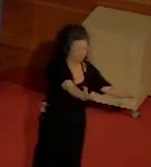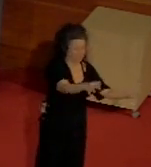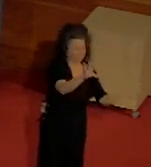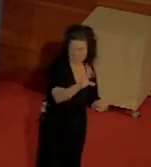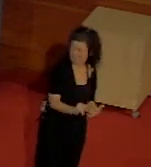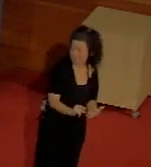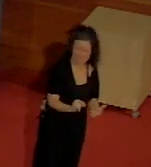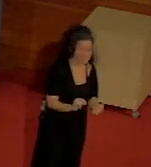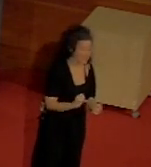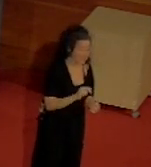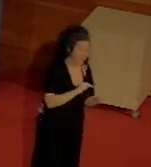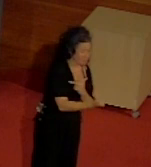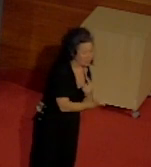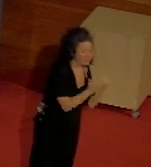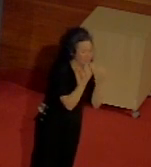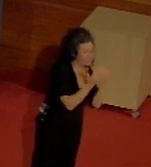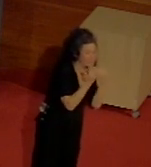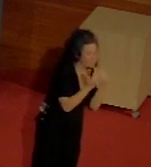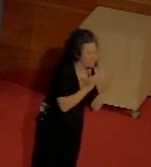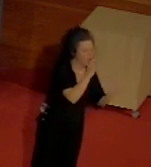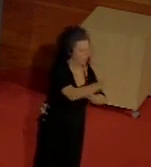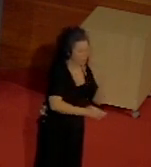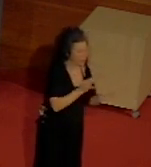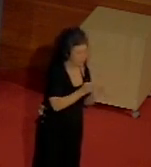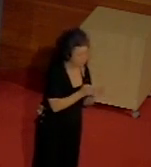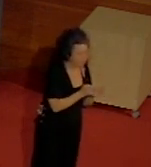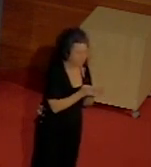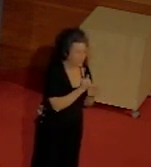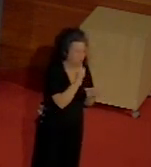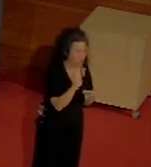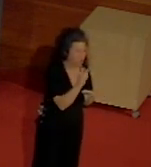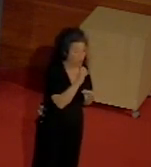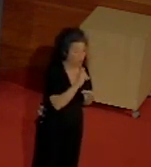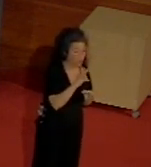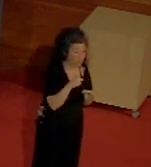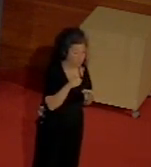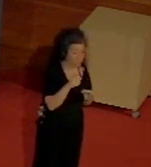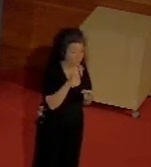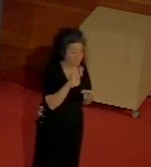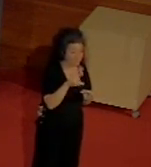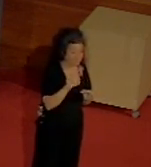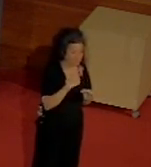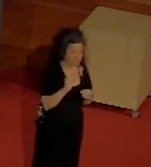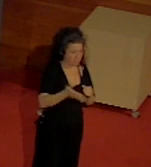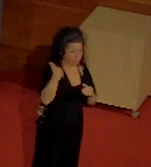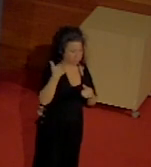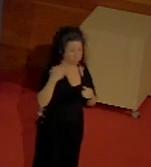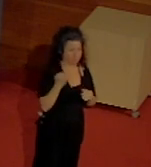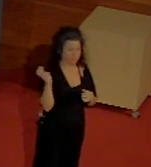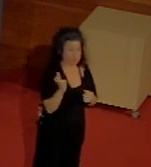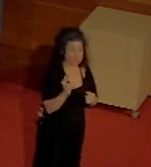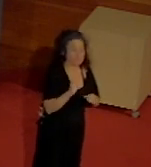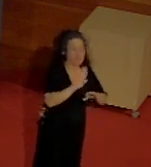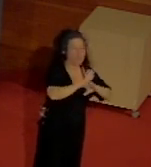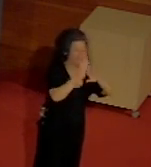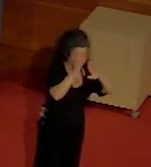Bueno, es que ricasco en primer lugar a la organización, José Félix, que hacía años que tenía que venir, pero por fin he llegado aquí. Y